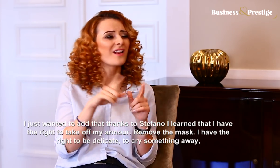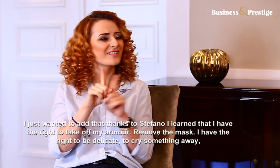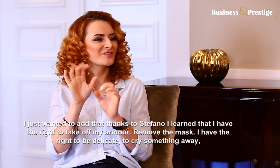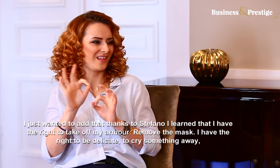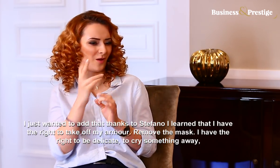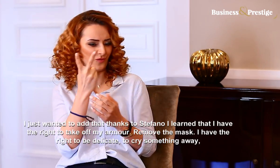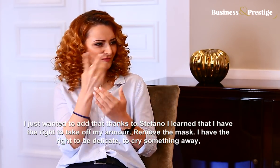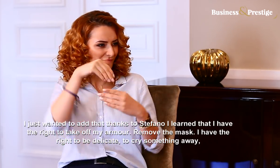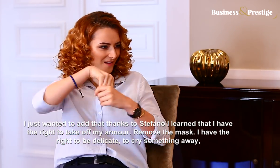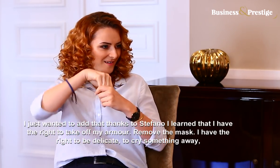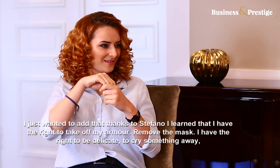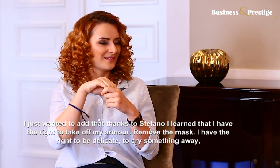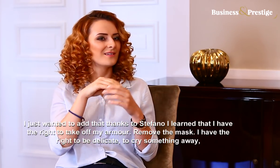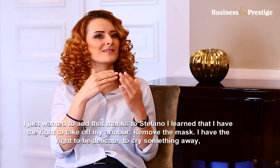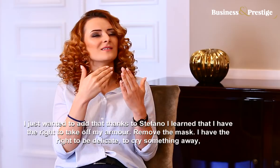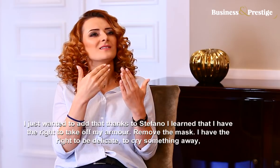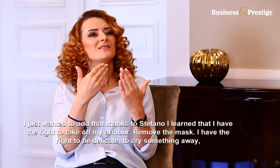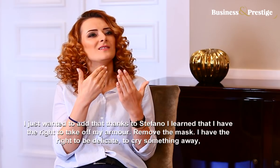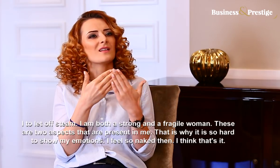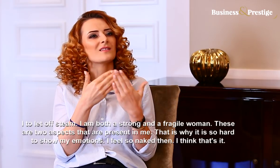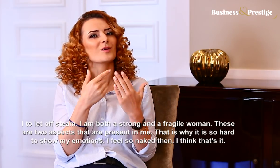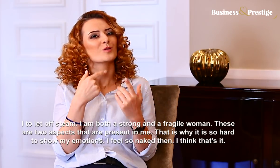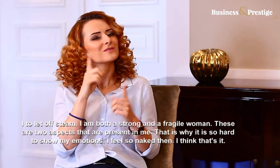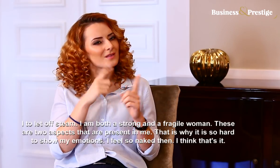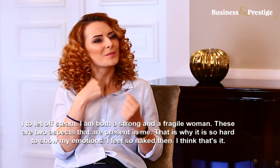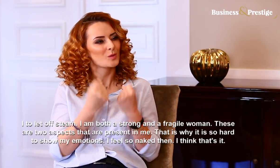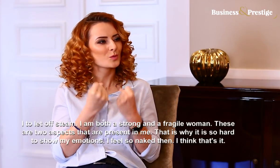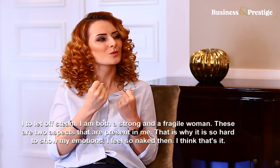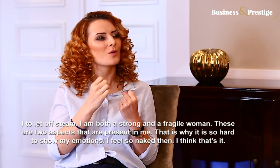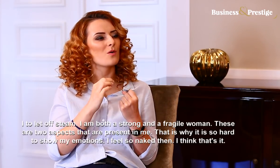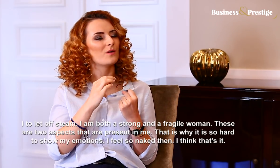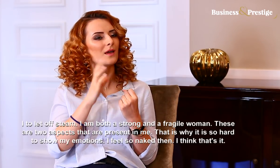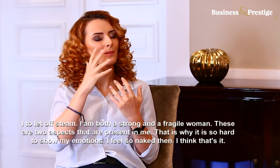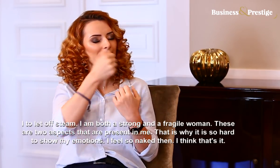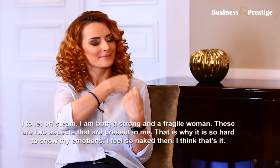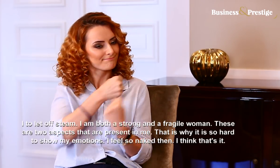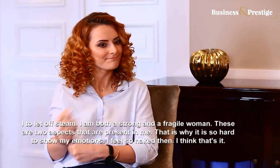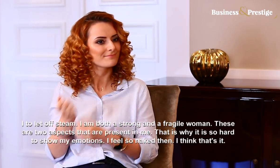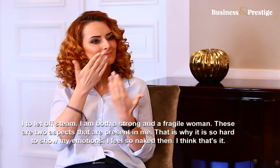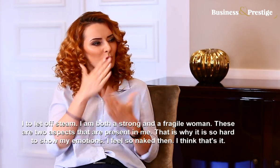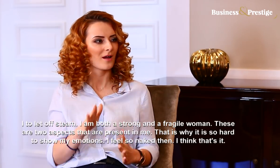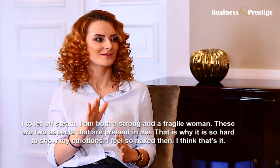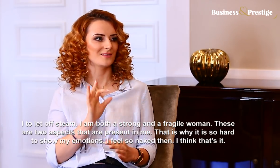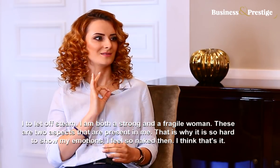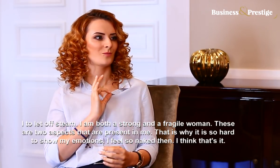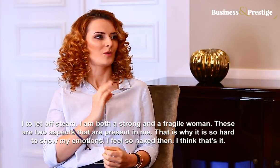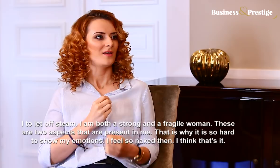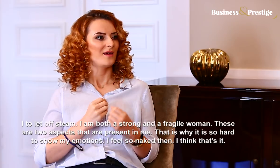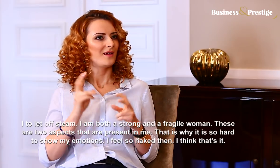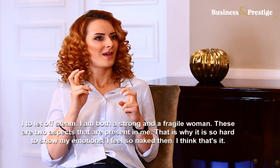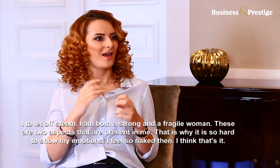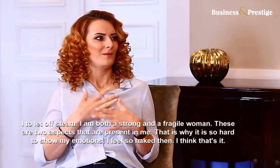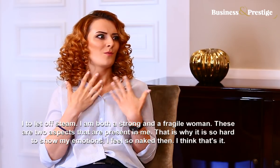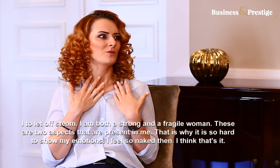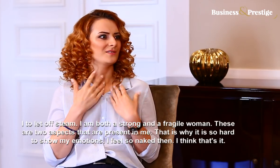się, wyrzucić to z siebie. Też jestem kobietą silną, ale też delikatną. To są dwie rzeczy, które są we mnie. Dlatego